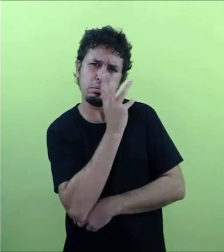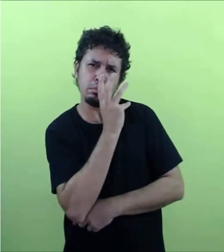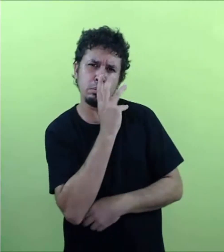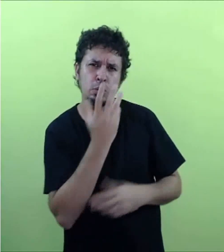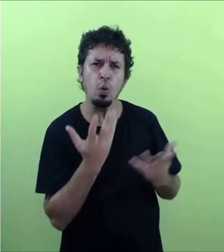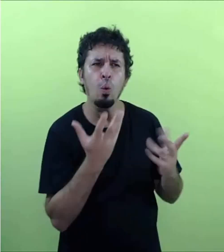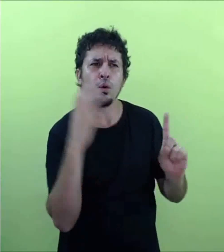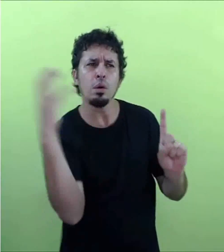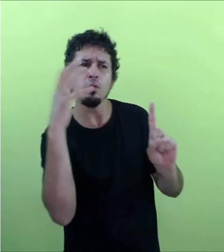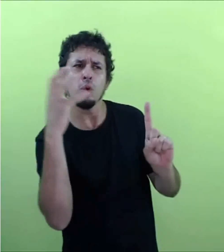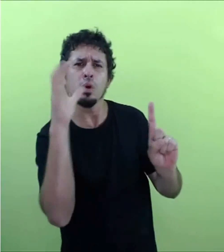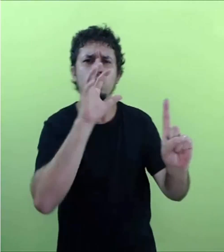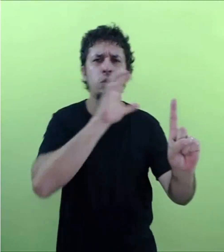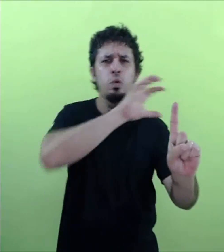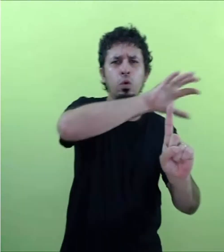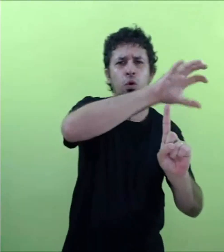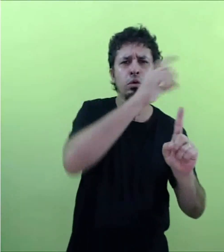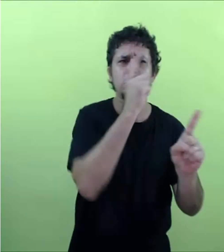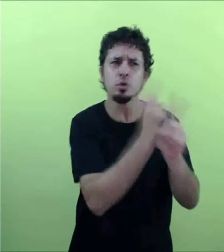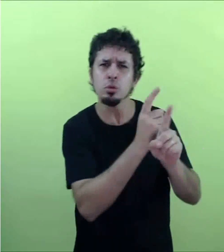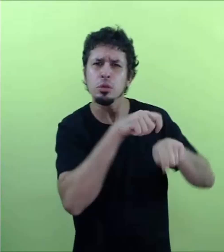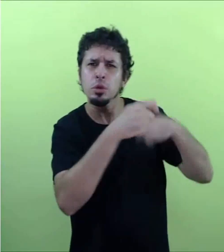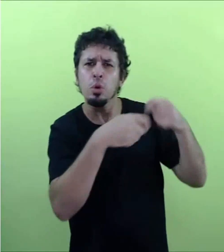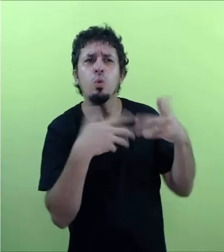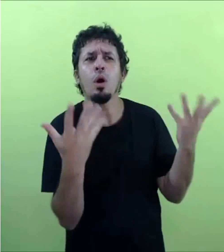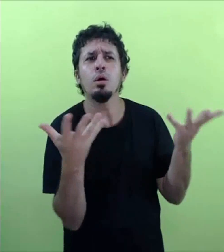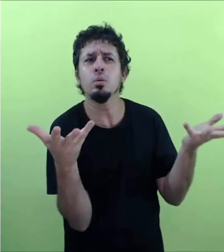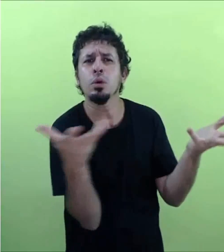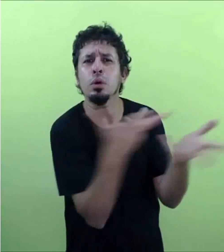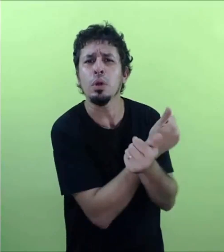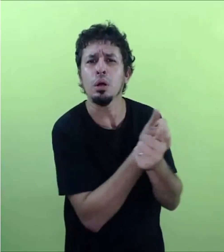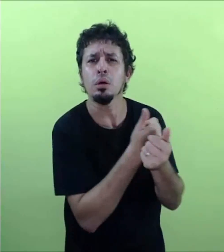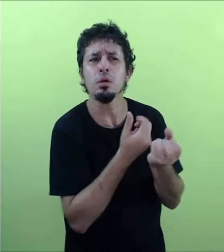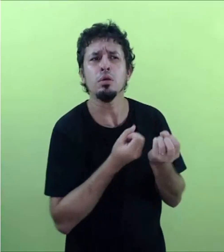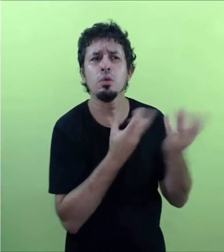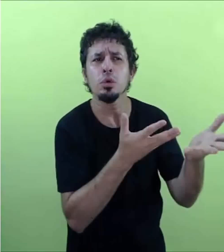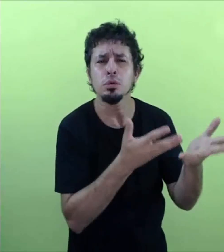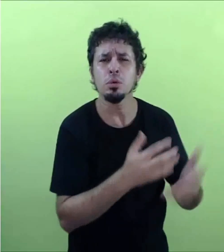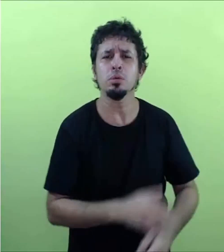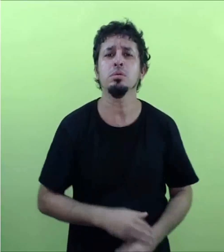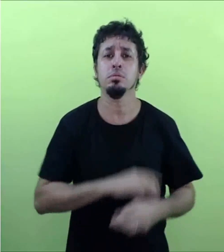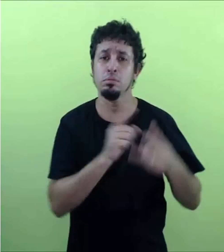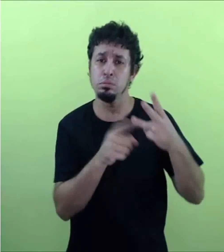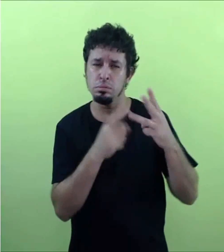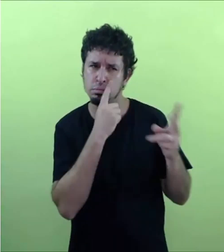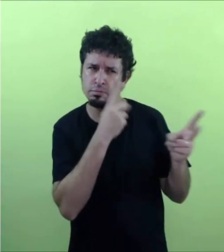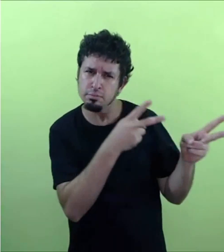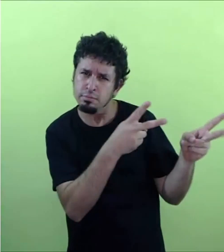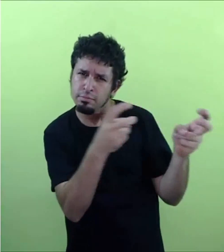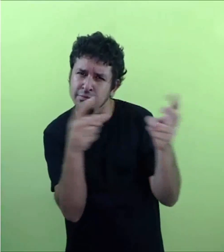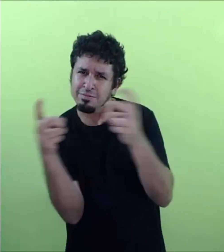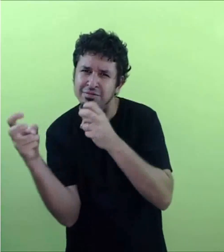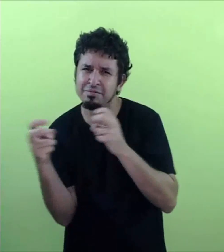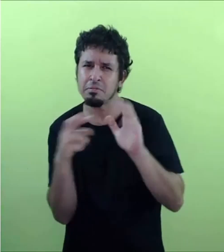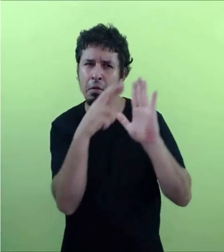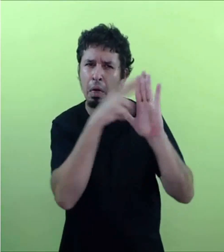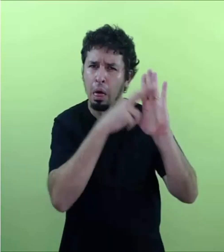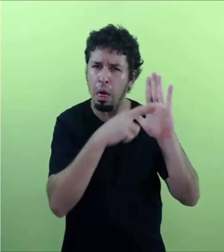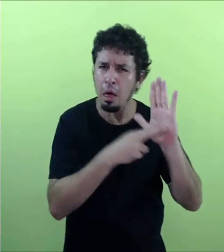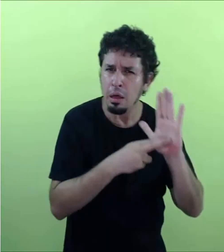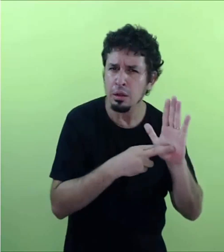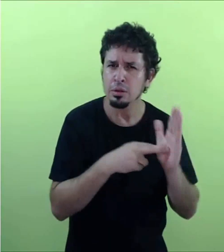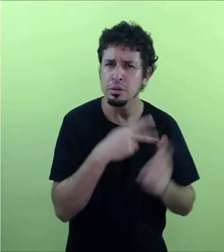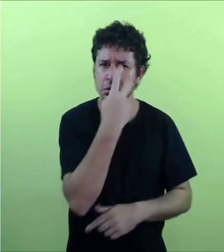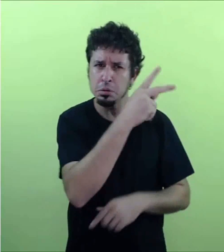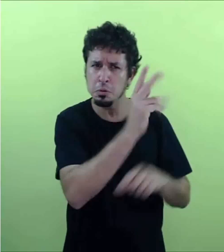eletrônicas, observar fatores que contribuiriam ou interfeririam na qualidade da mensagem dos mesmos, verificar a